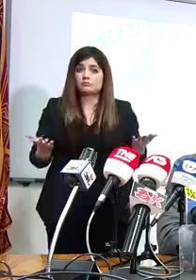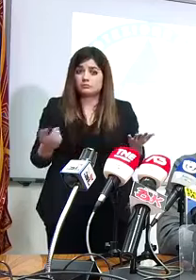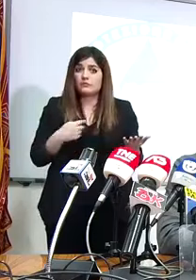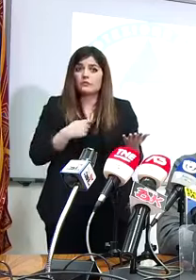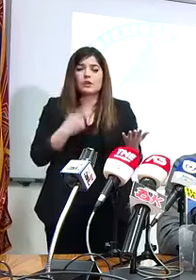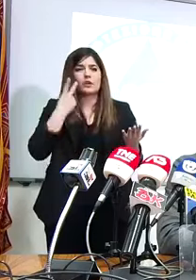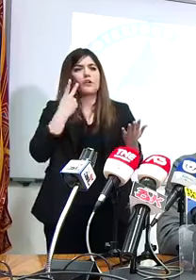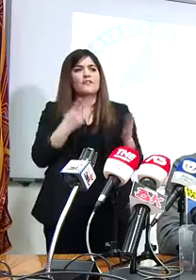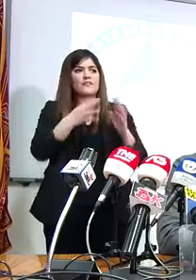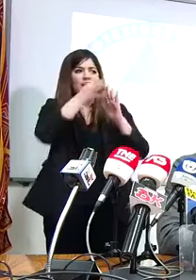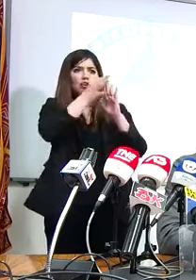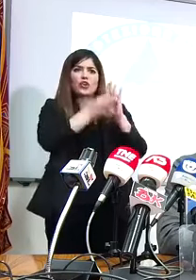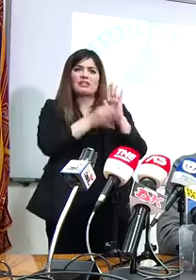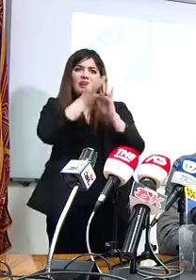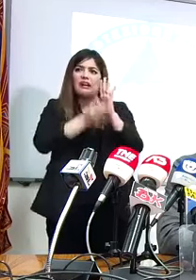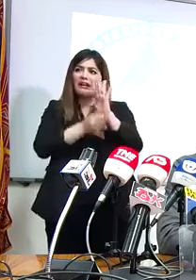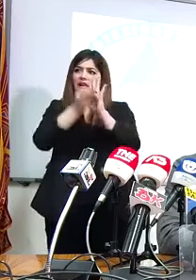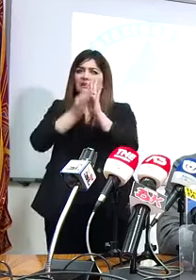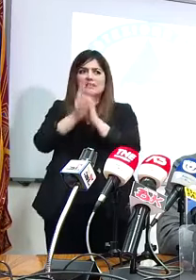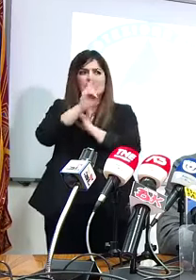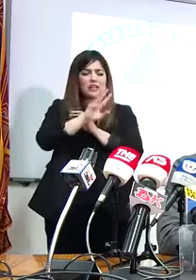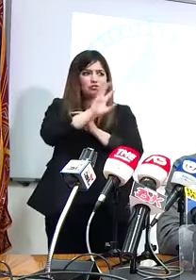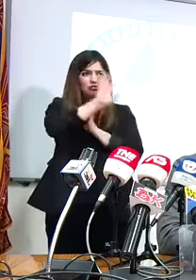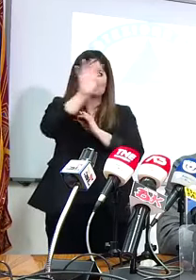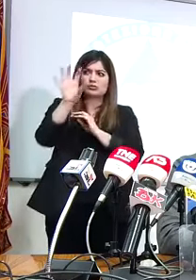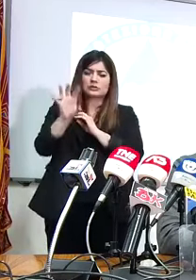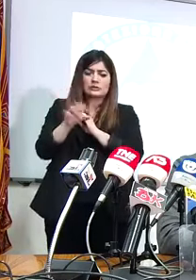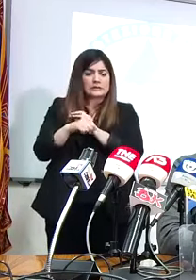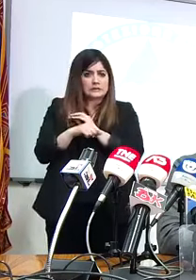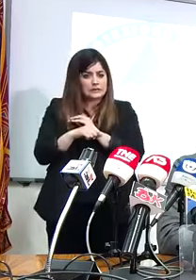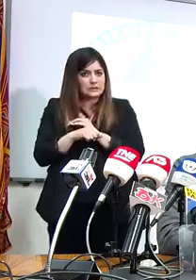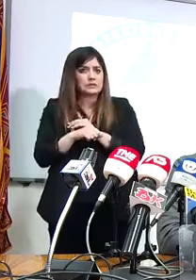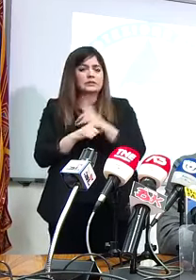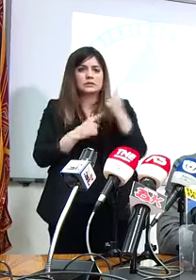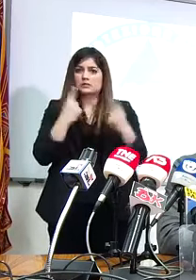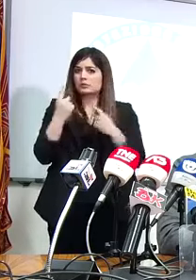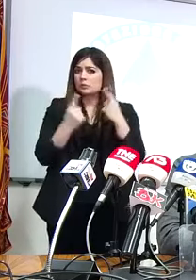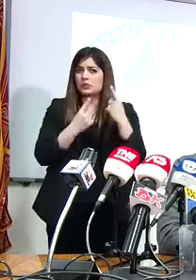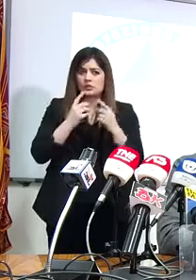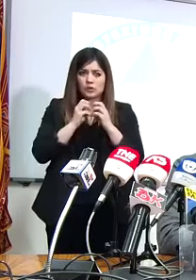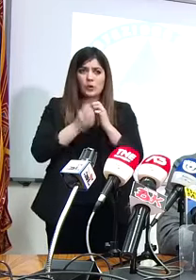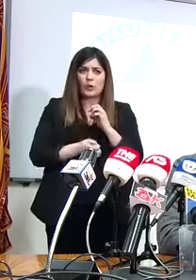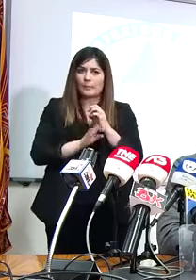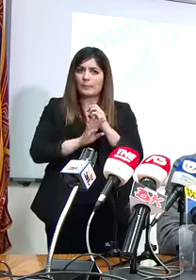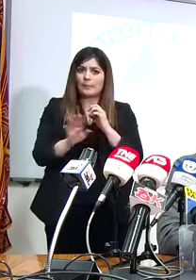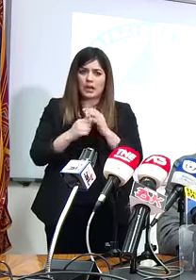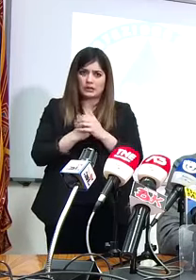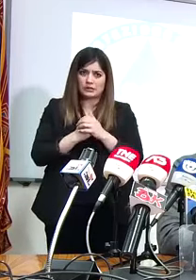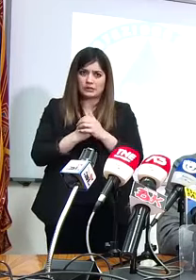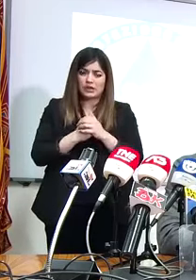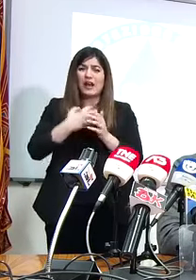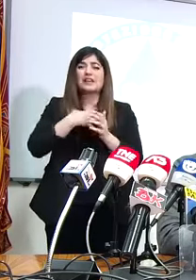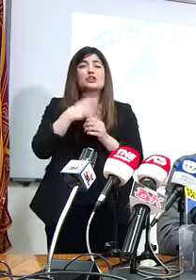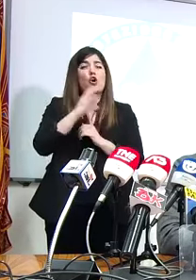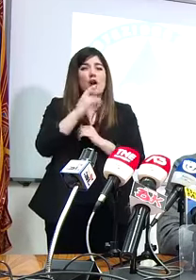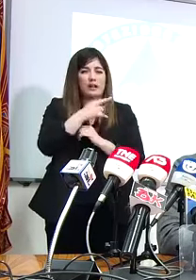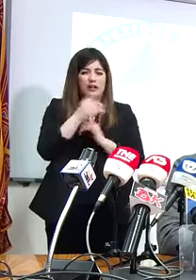i dati de anche idea di altre regioni mi diceva stamattina dal sole coletto che